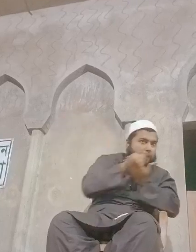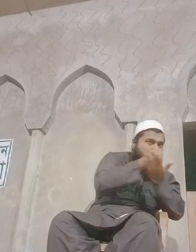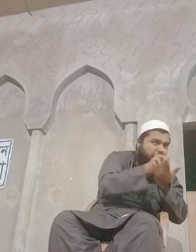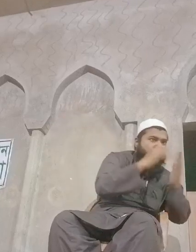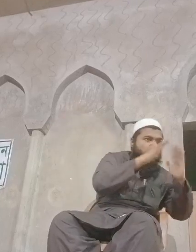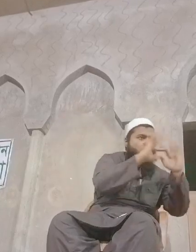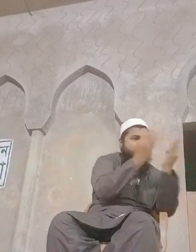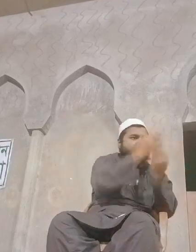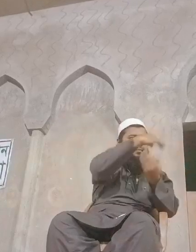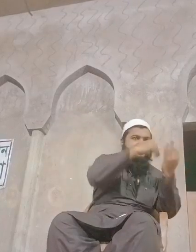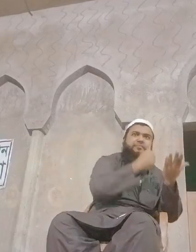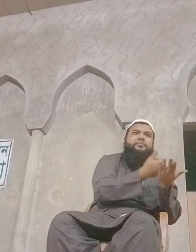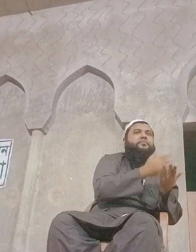এই ইয়াকিন এই জায়গায় আসতে হবে।